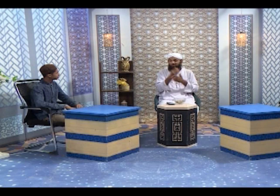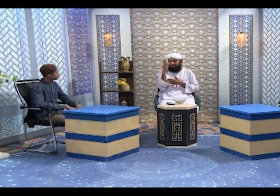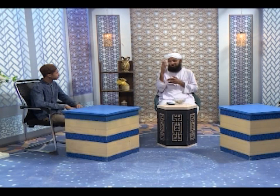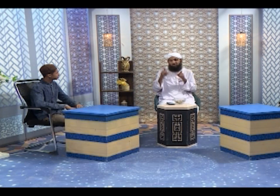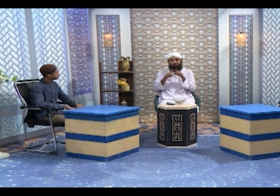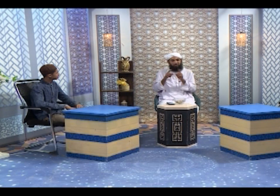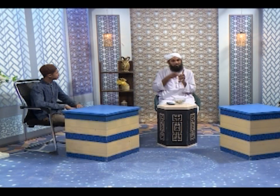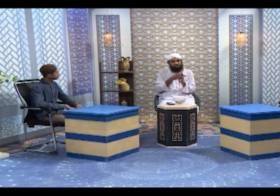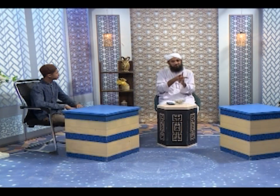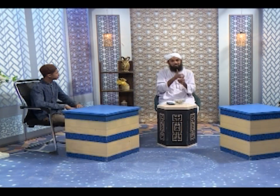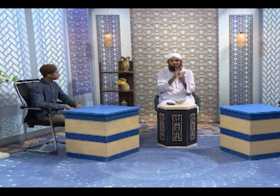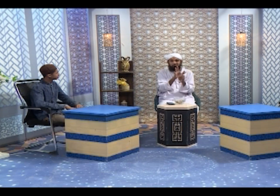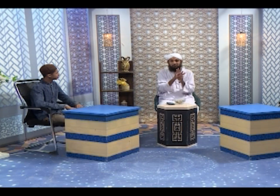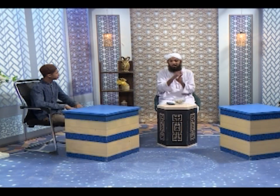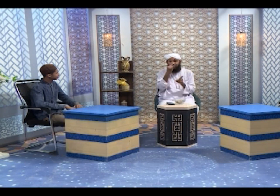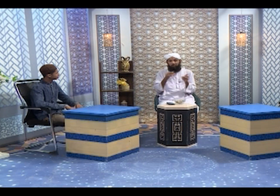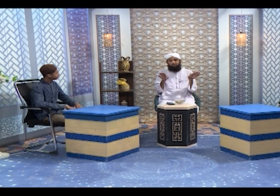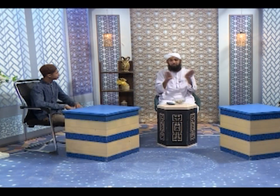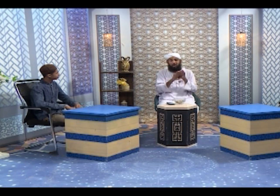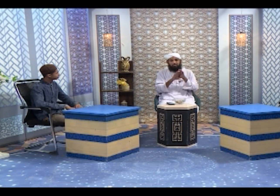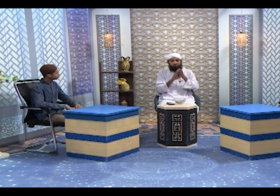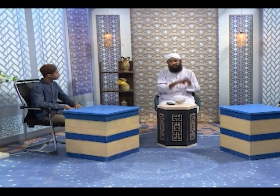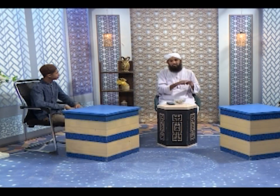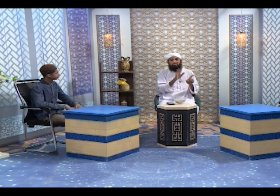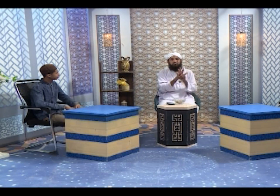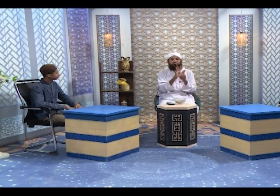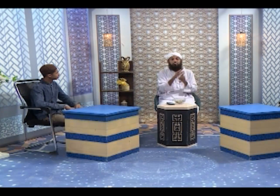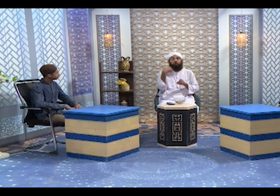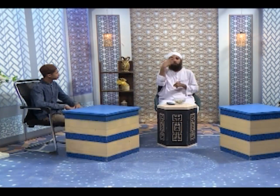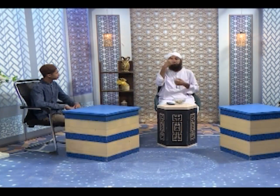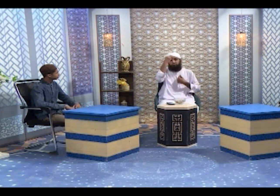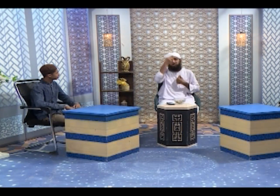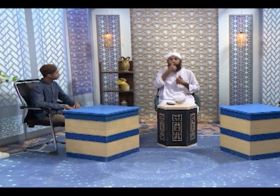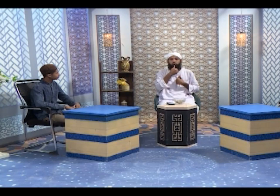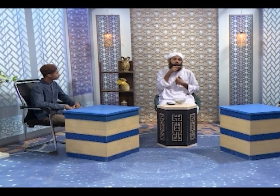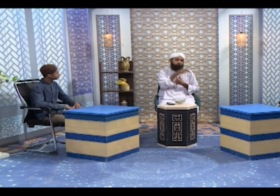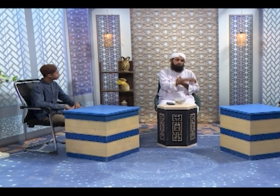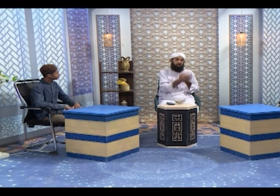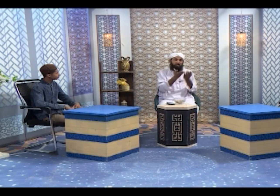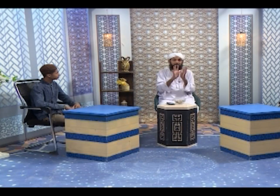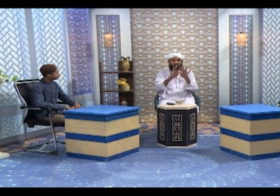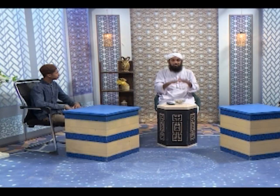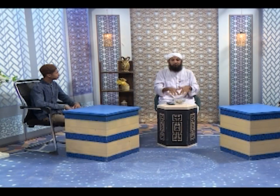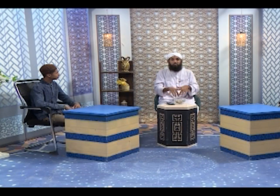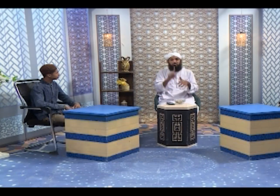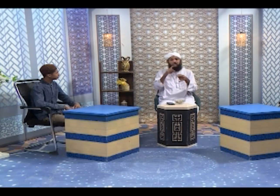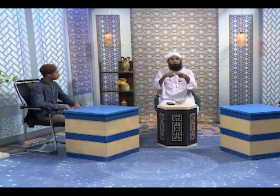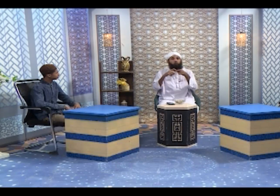اور بری صحبت سے بچانا بھی باپ پر لازم ہے۔ بروز قیامت اس کے بارے میں بھی اس سے پوچھا جائے گا۔ صلو